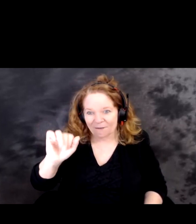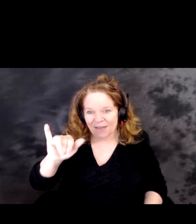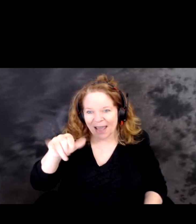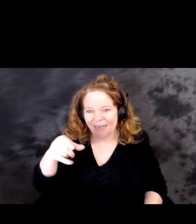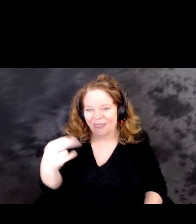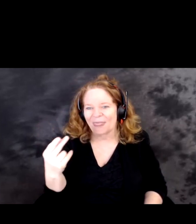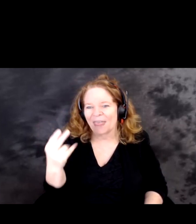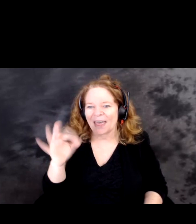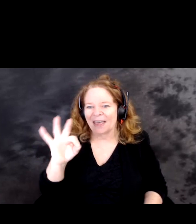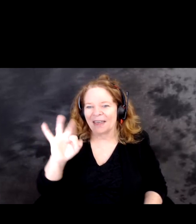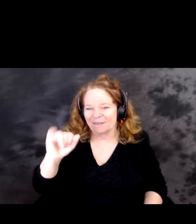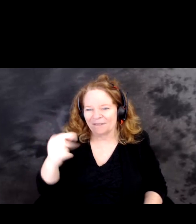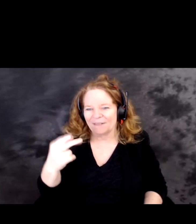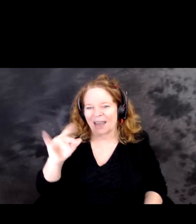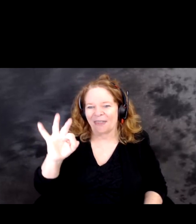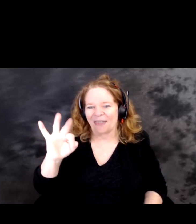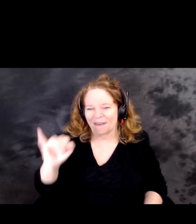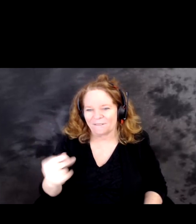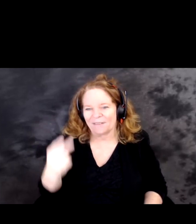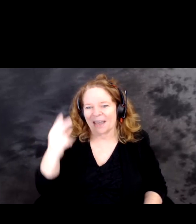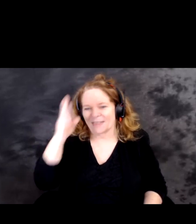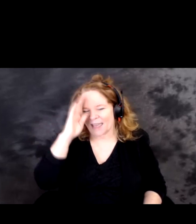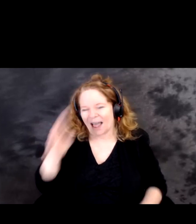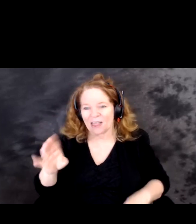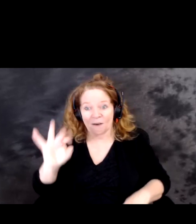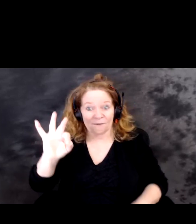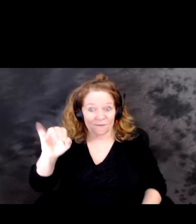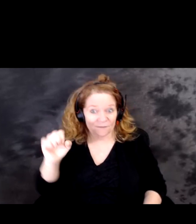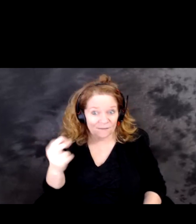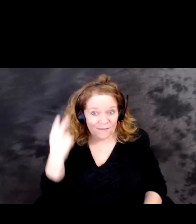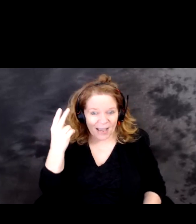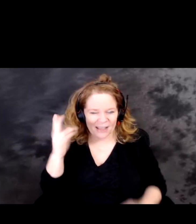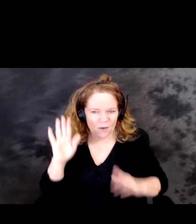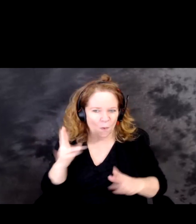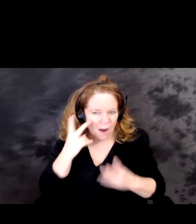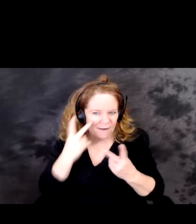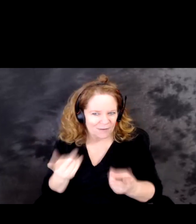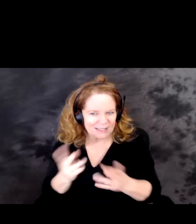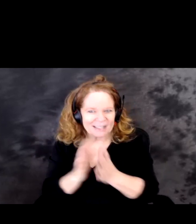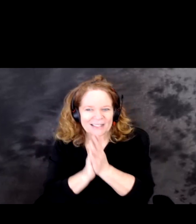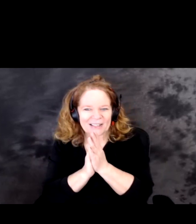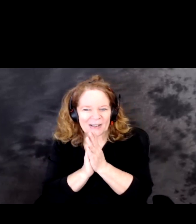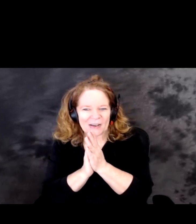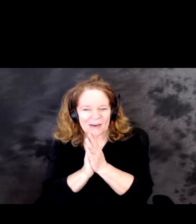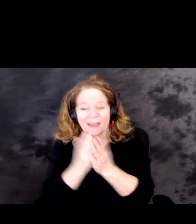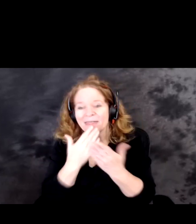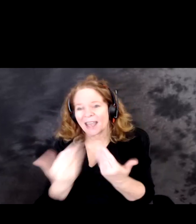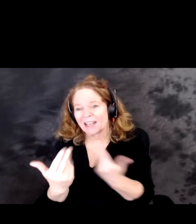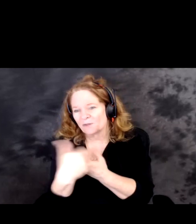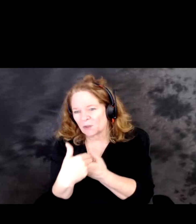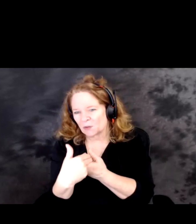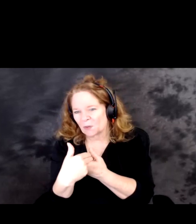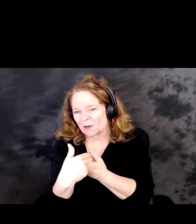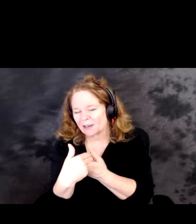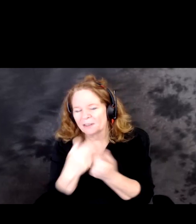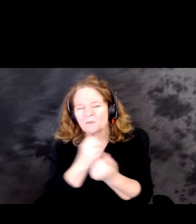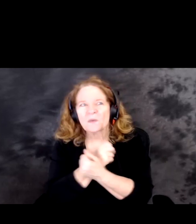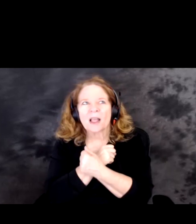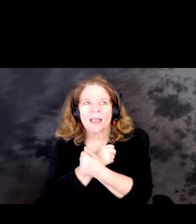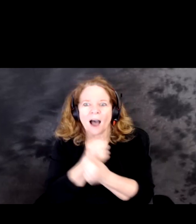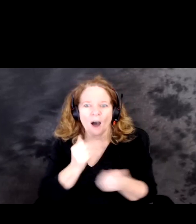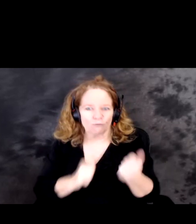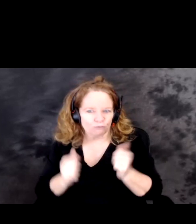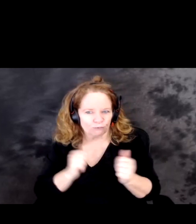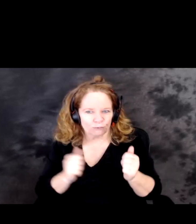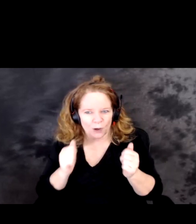Faith. Faith, Faith, Faith, Faith. Hola, hola. Qué lindo mirarte, Faith. Gracias por reunirte con